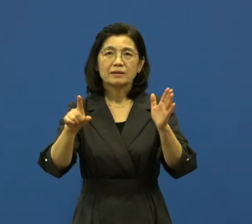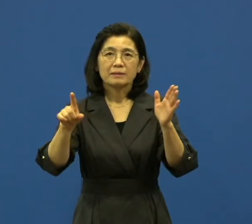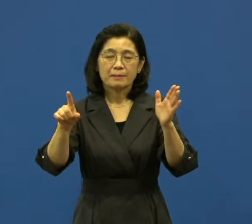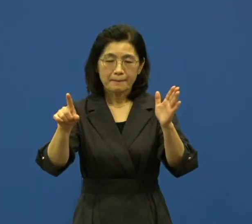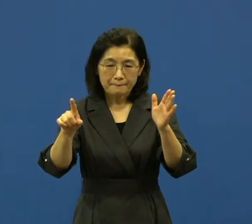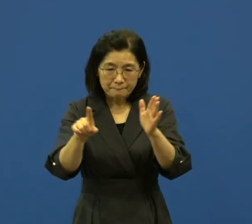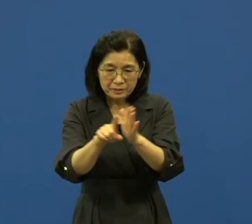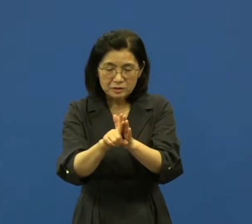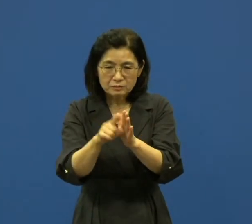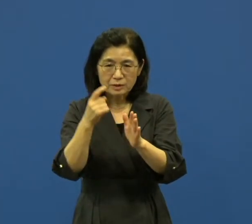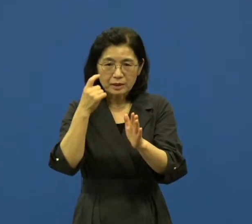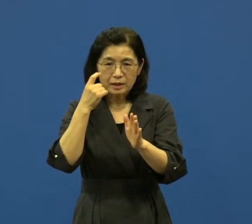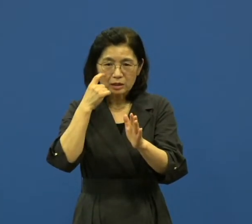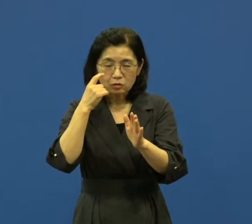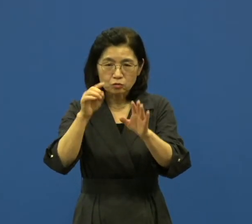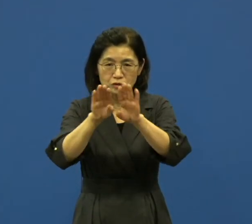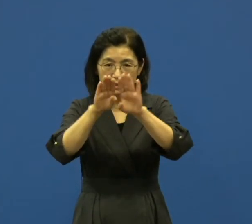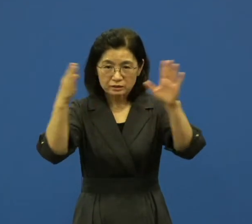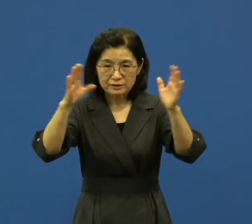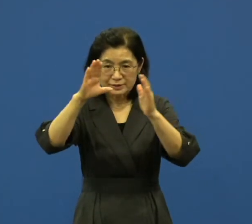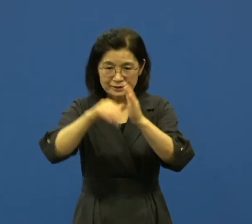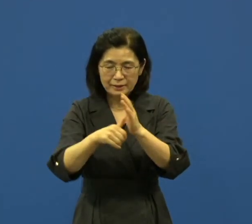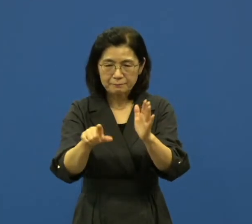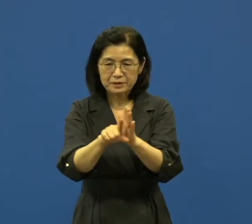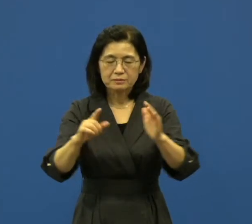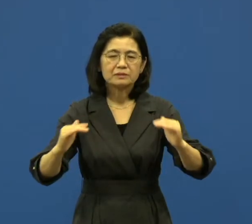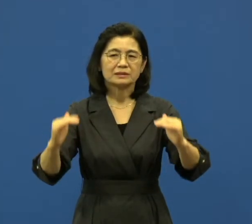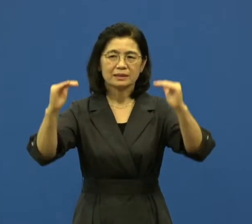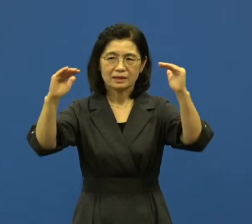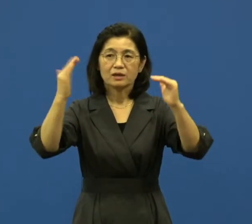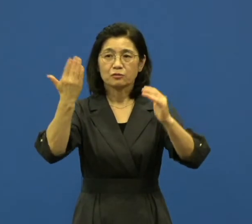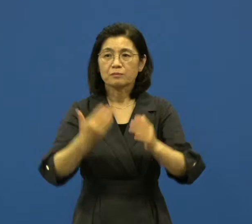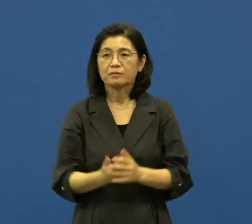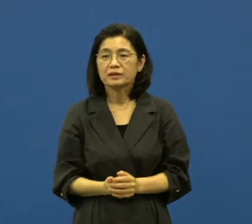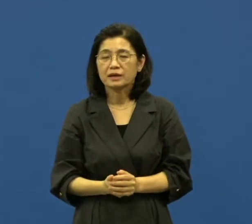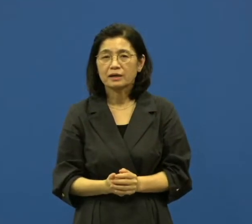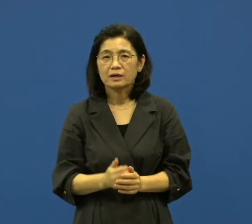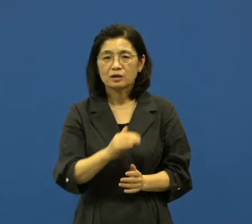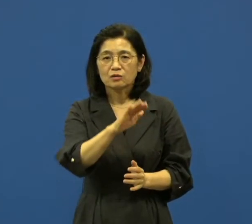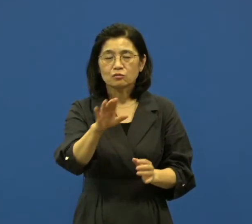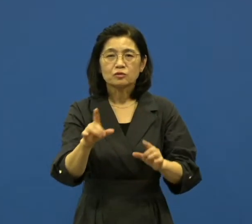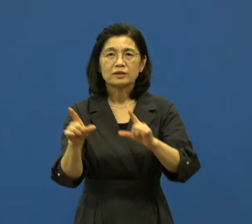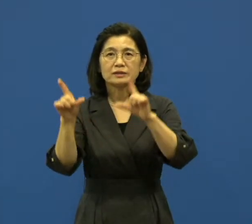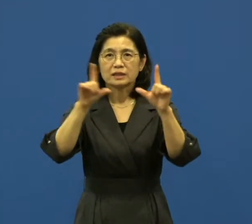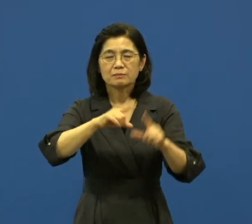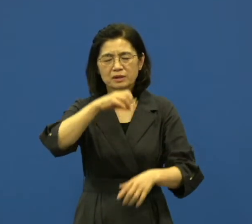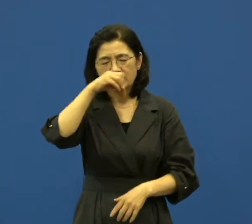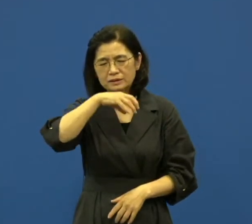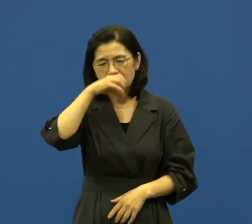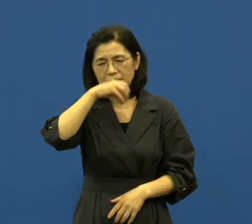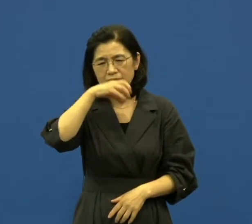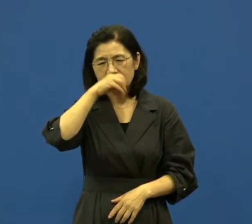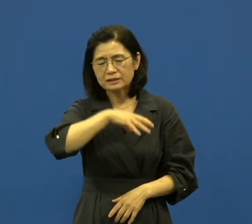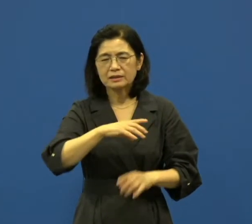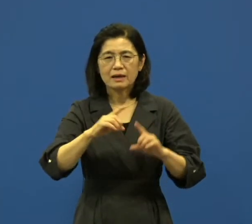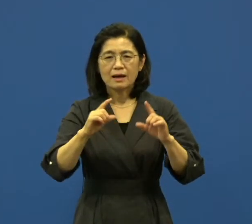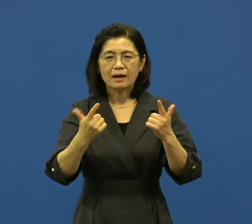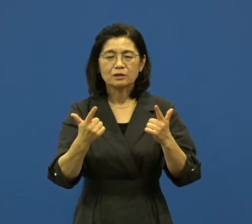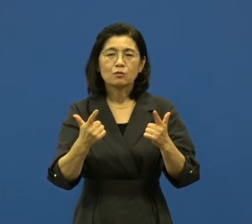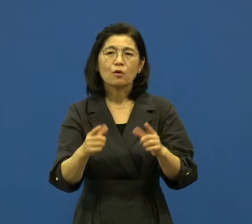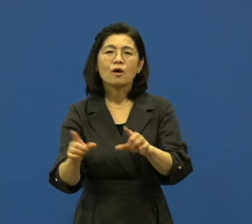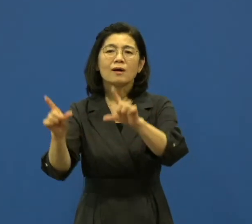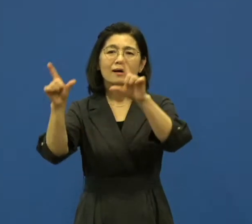믿음이 자라가는 은혜를 경험하게 되는 것입니다. 여러분, 우리의 삶이 그저 커져가는 게 아니에요. 믿음이 자라야 삶이 커져가는